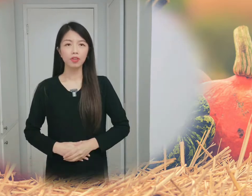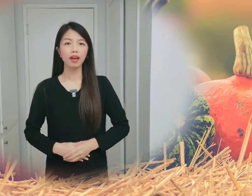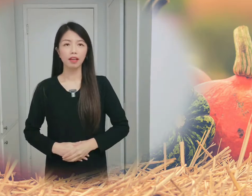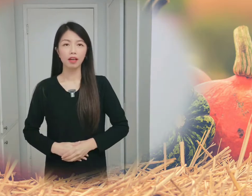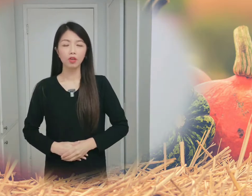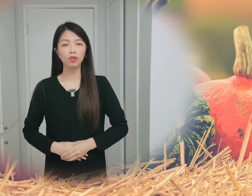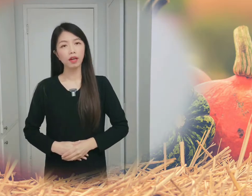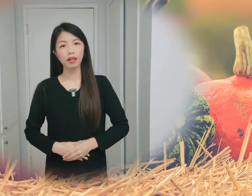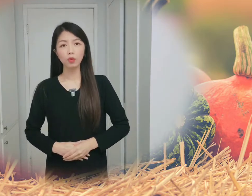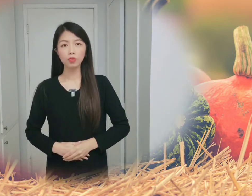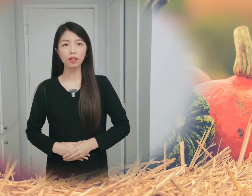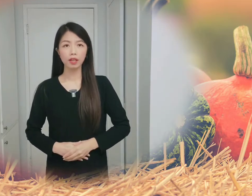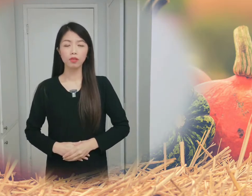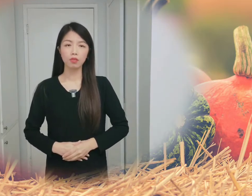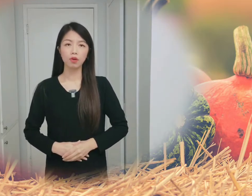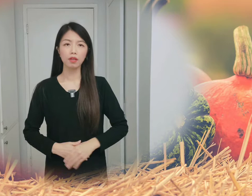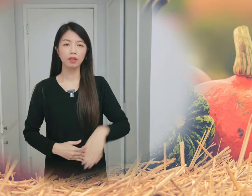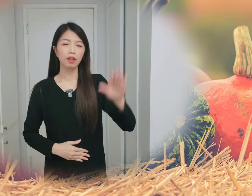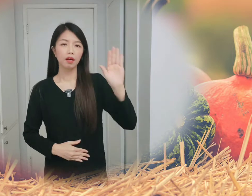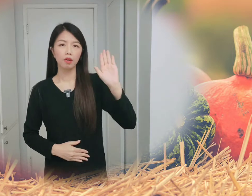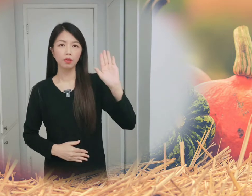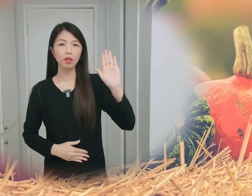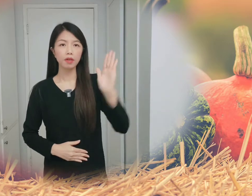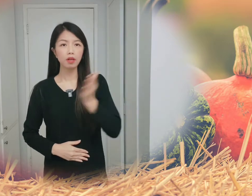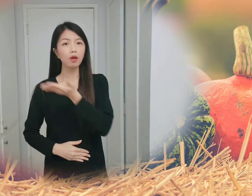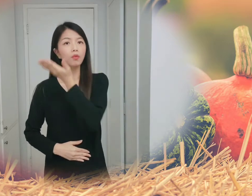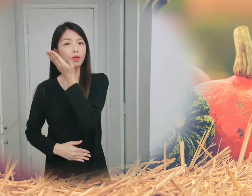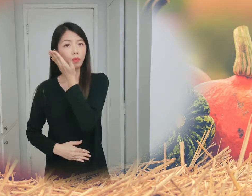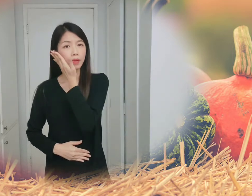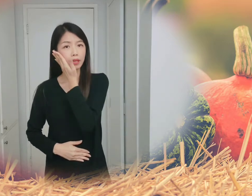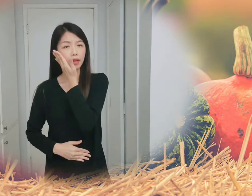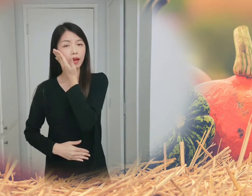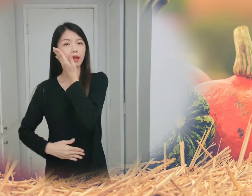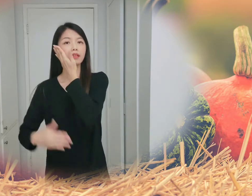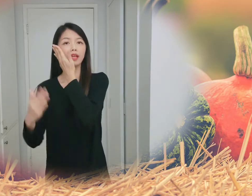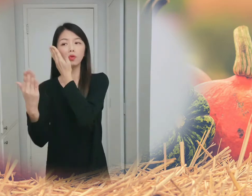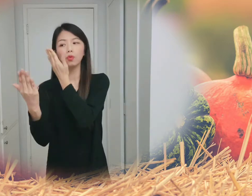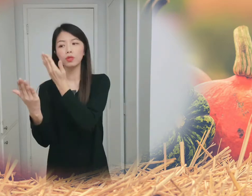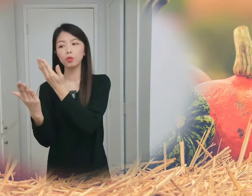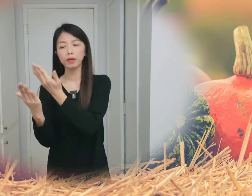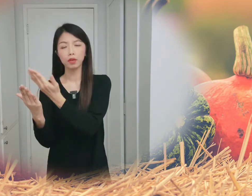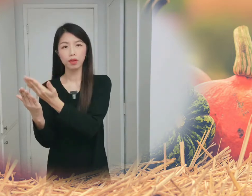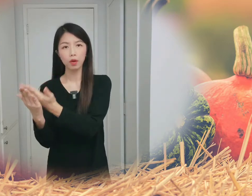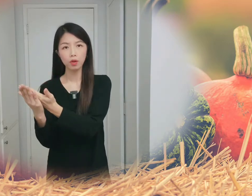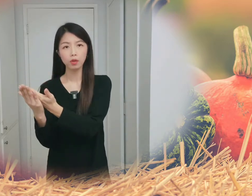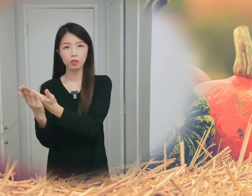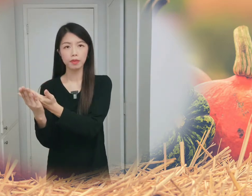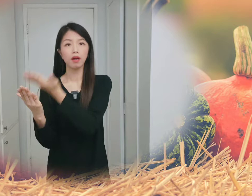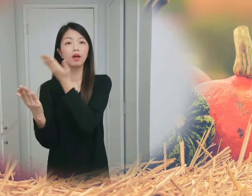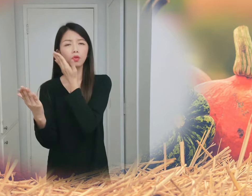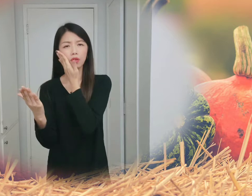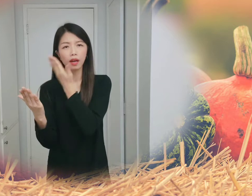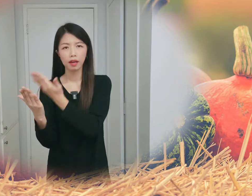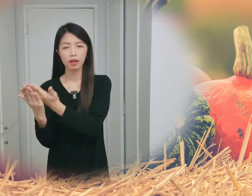참 귀하다, 귀하다, 소중하다 이런 뜻의 수어는 손을 펴서 왼쪽 뺨에 댔다가 그대로 왼손 바닥 위에 올려놓으시면